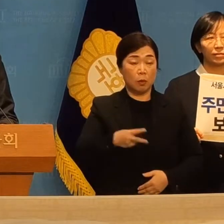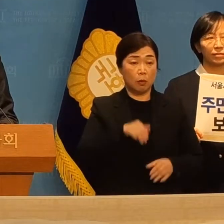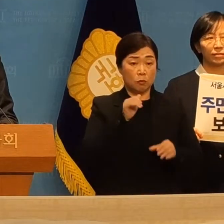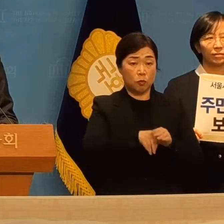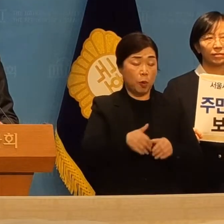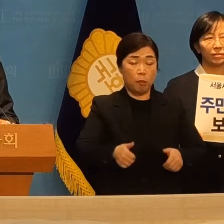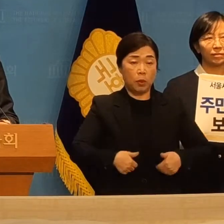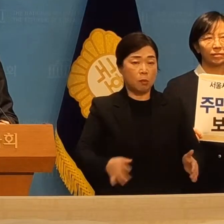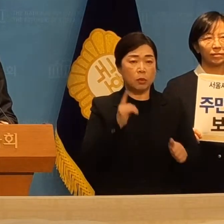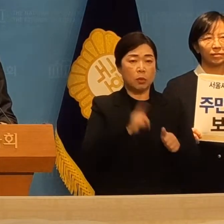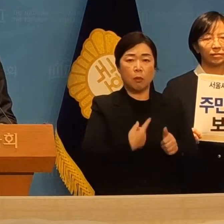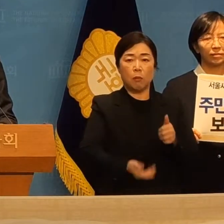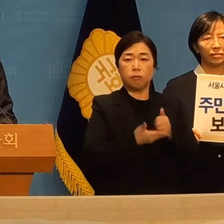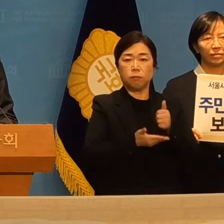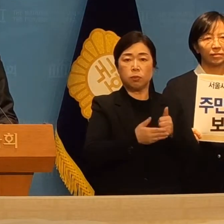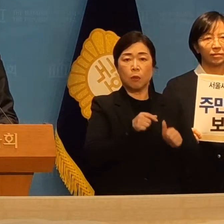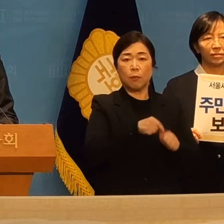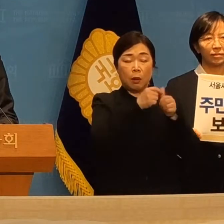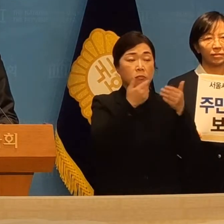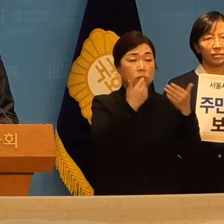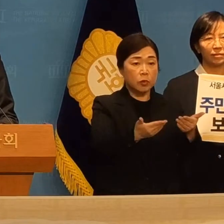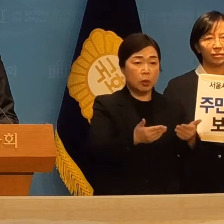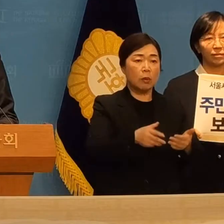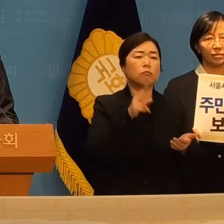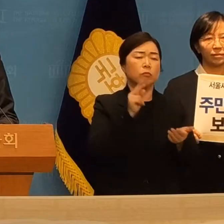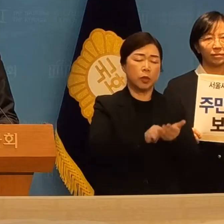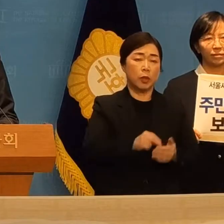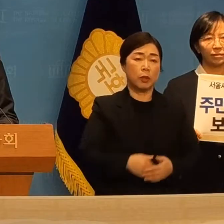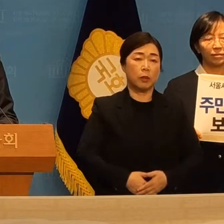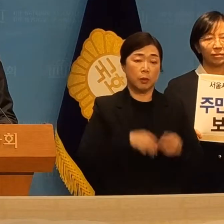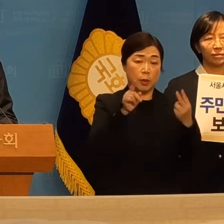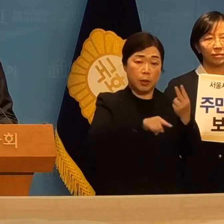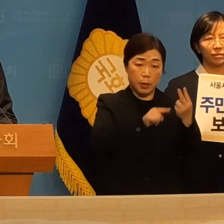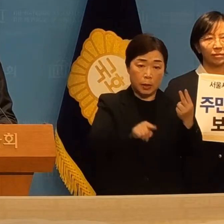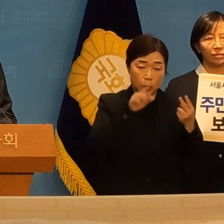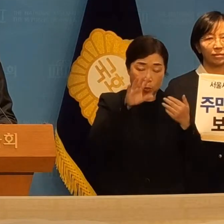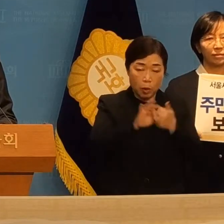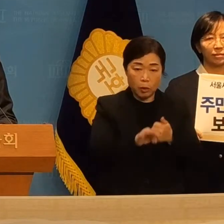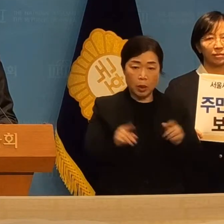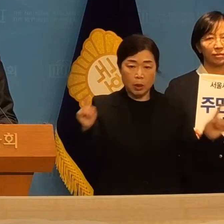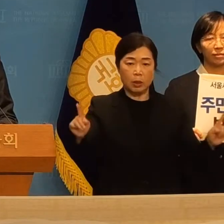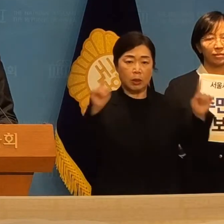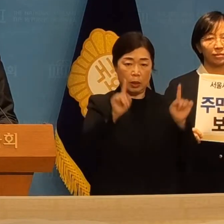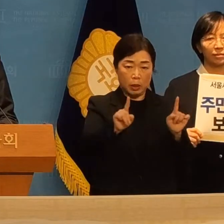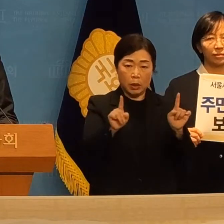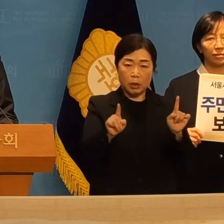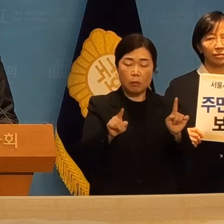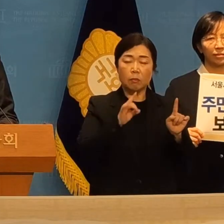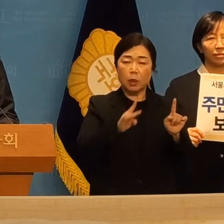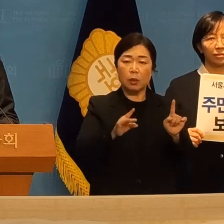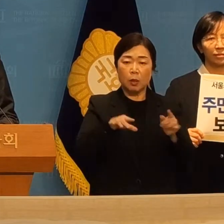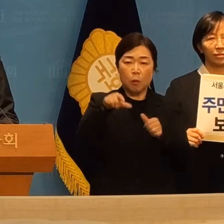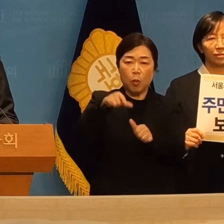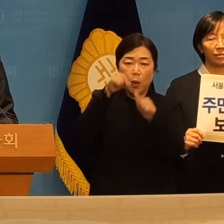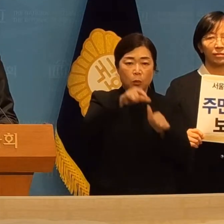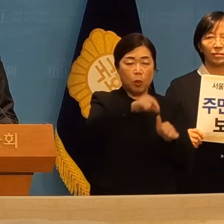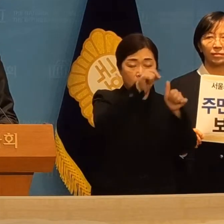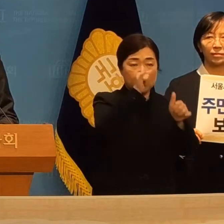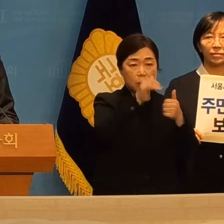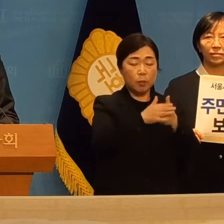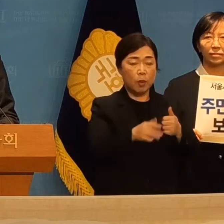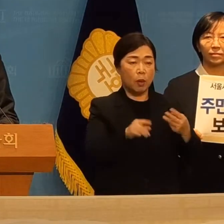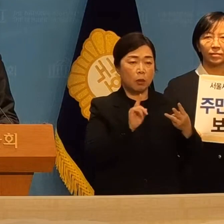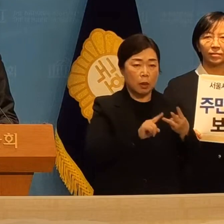주민들의 선택권이 사라집니다. 2인 선거구는 거대 양당의 1대1 구도를 고착화시킵니다. 제3의